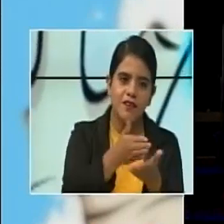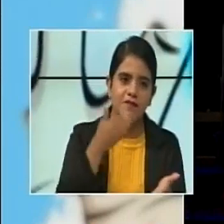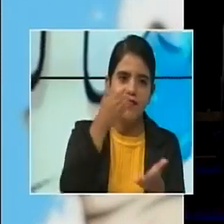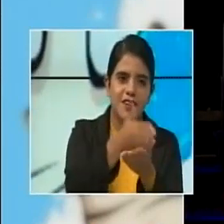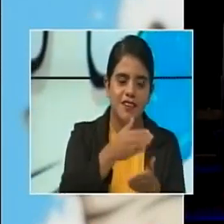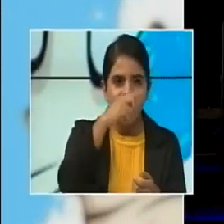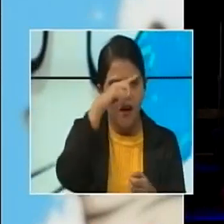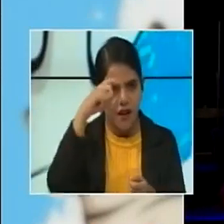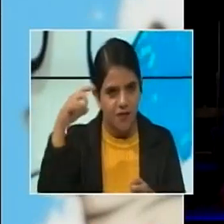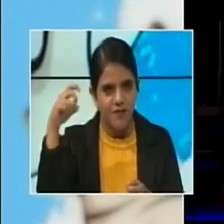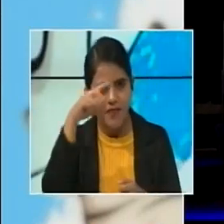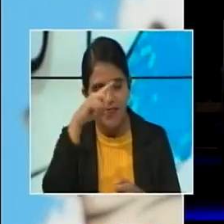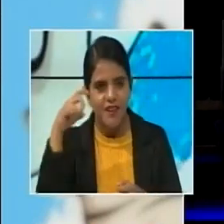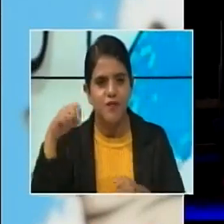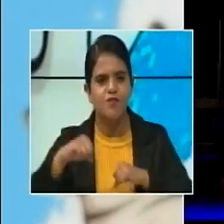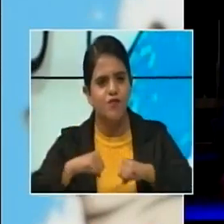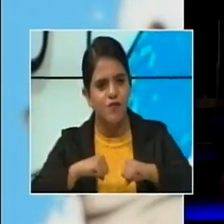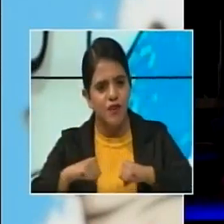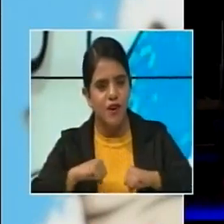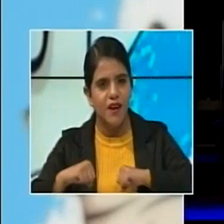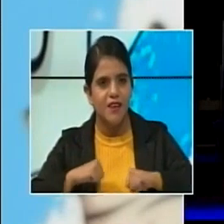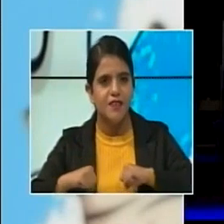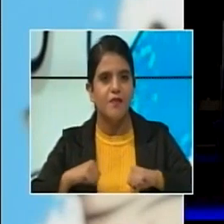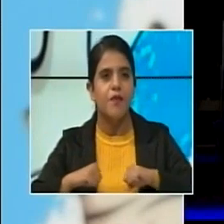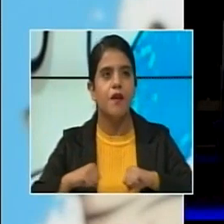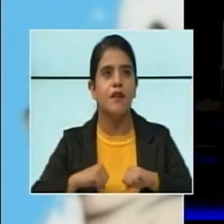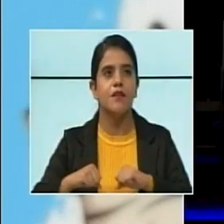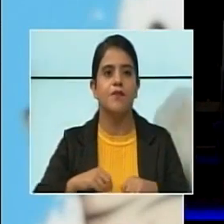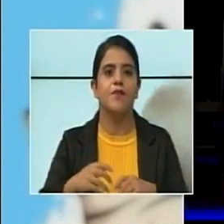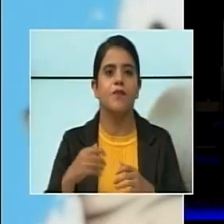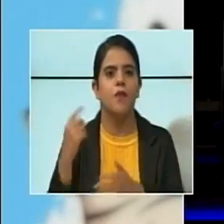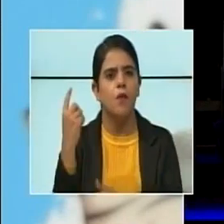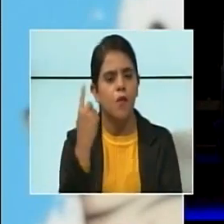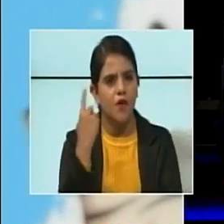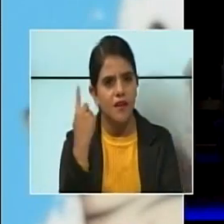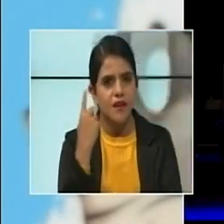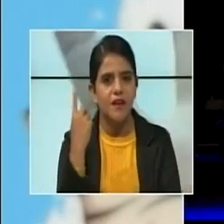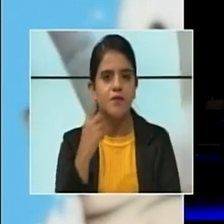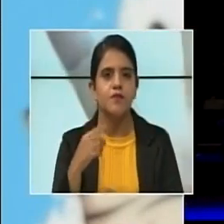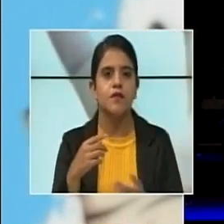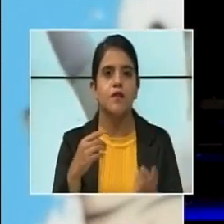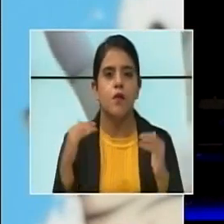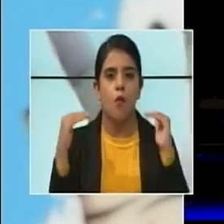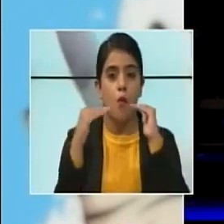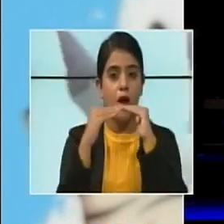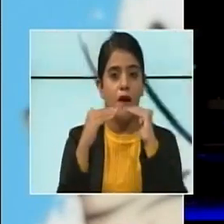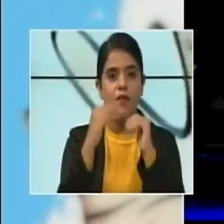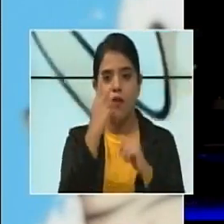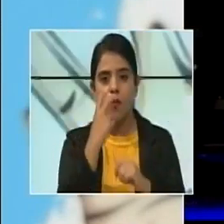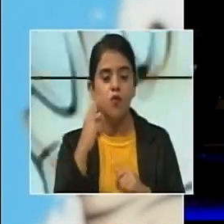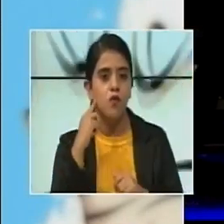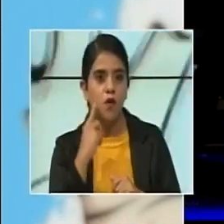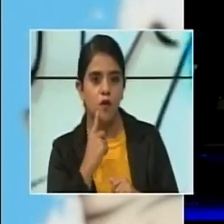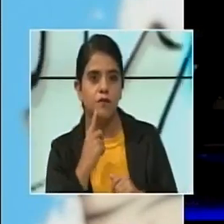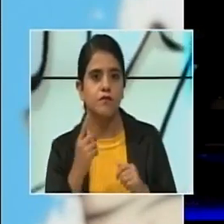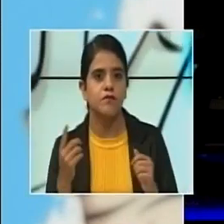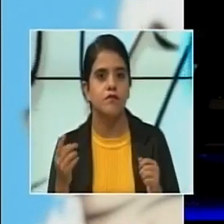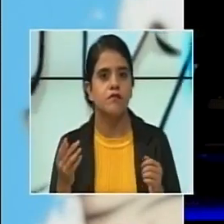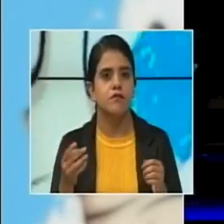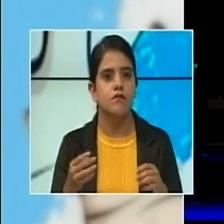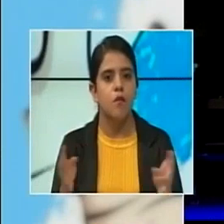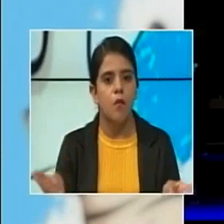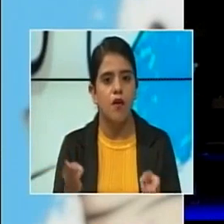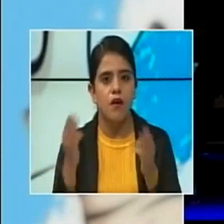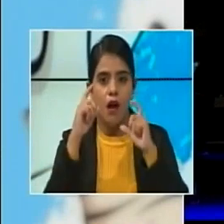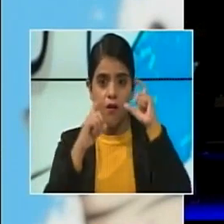hacerlo, luchen por sus objetivos, trabajen por ello, esfuércense. Es importante que todas